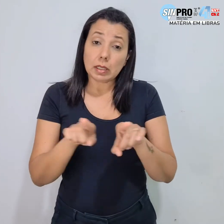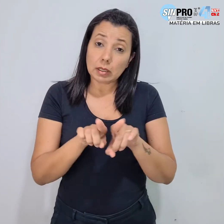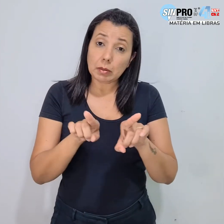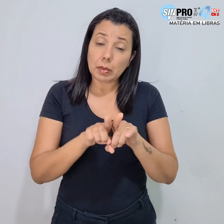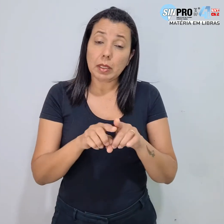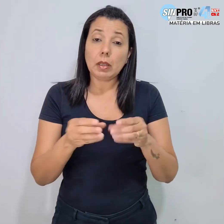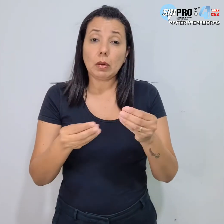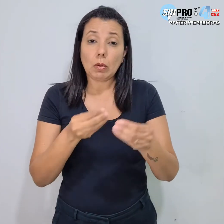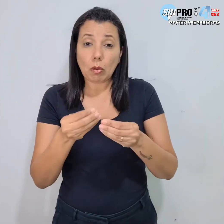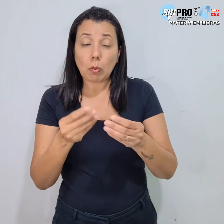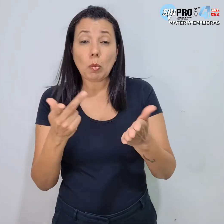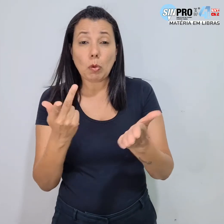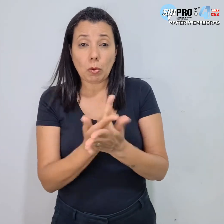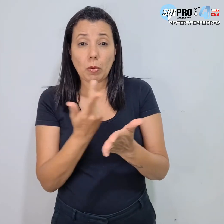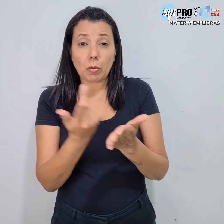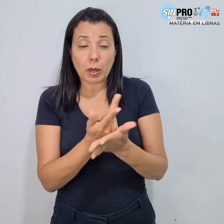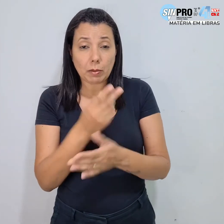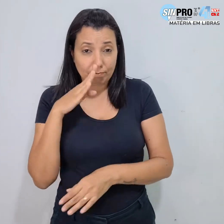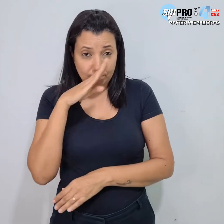bem como a sanha do governo Bolsonaro